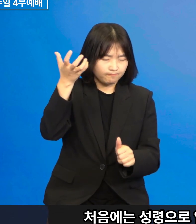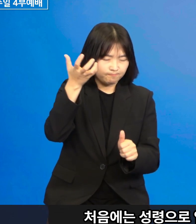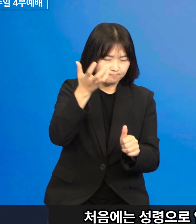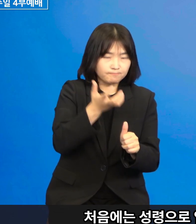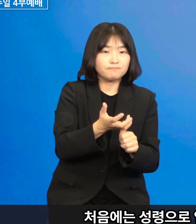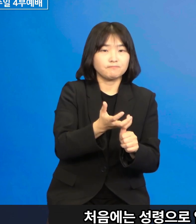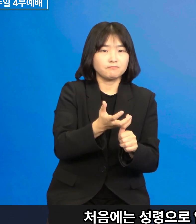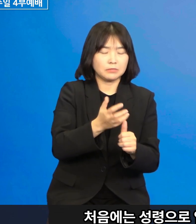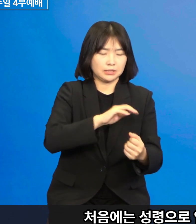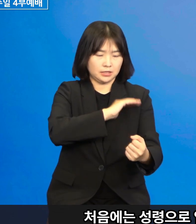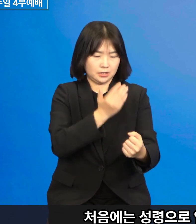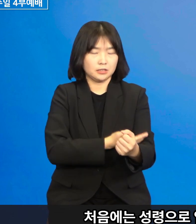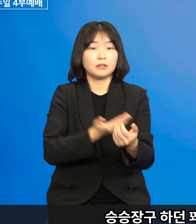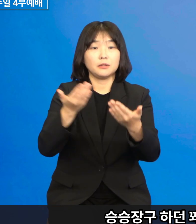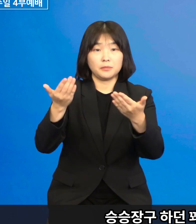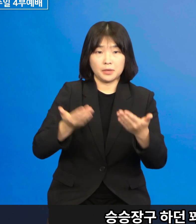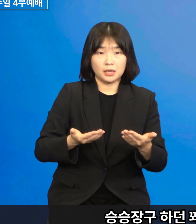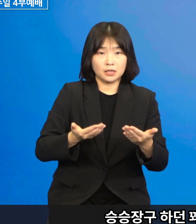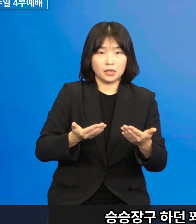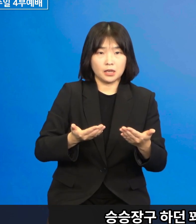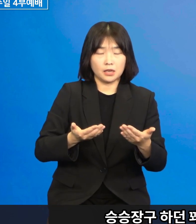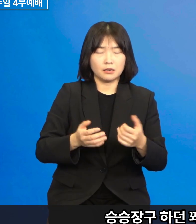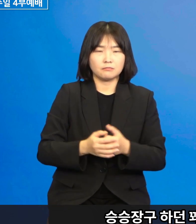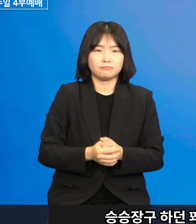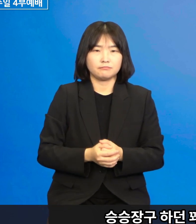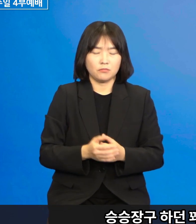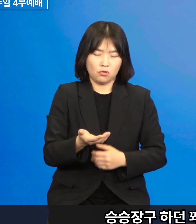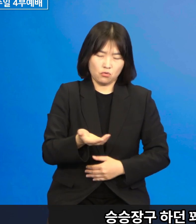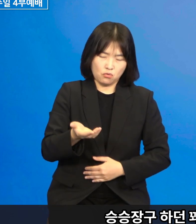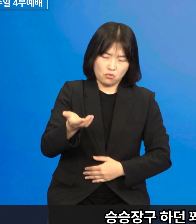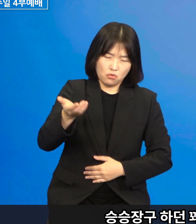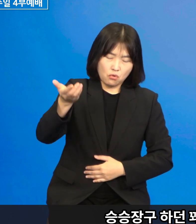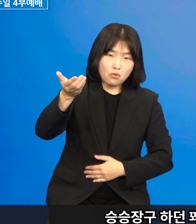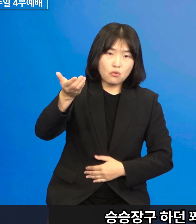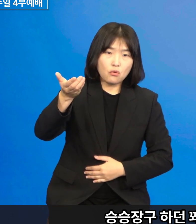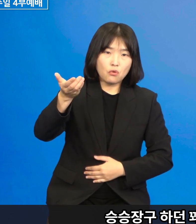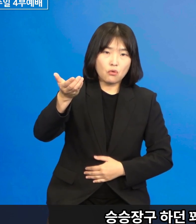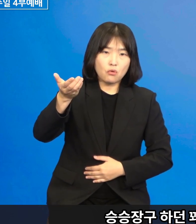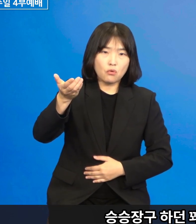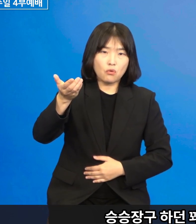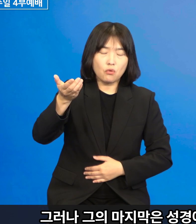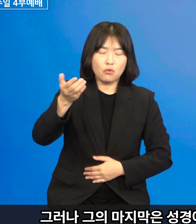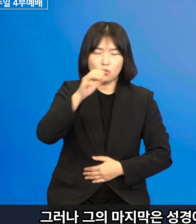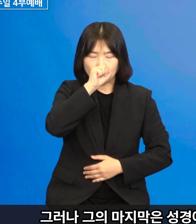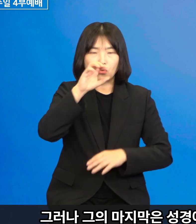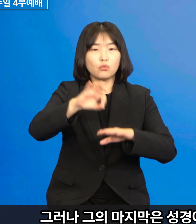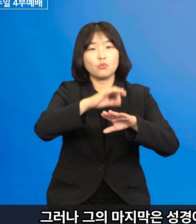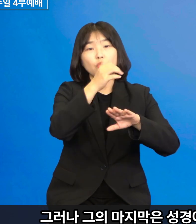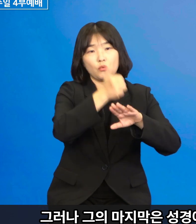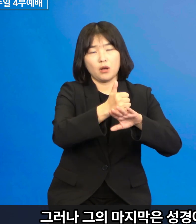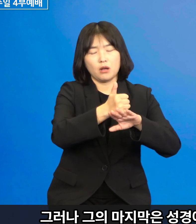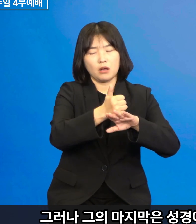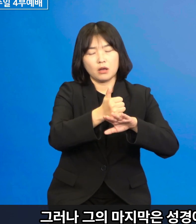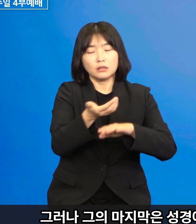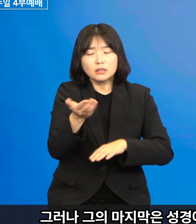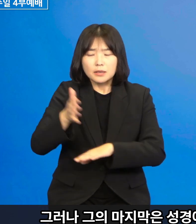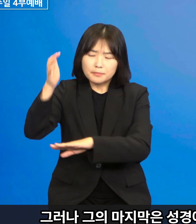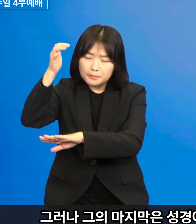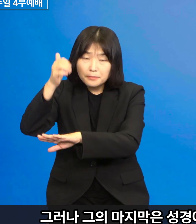가운데 능력을 받아서 승승장구하던 꽤 괜찮은 왕이었습니다. 그러나 그의